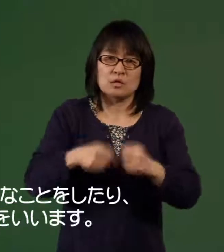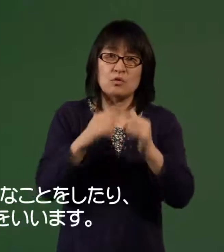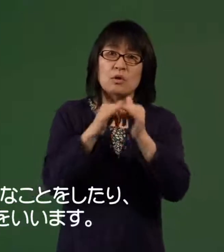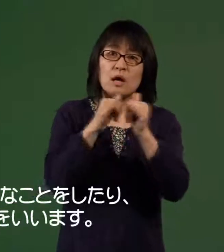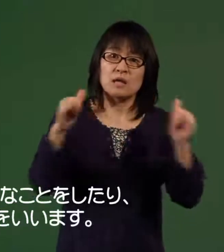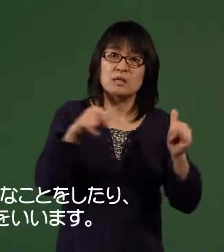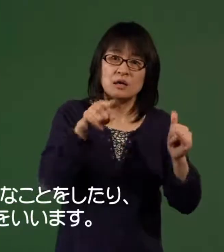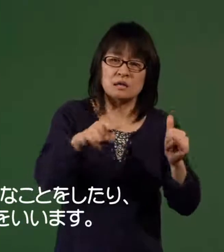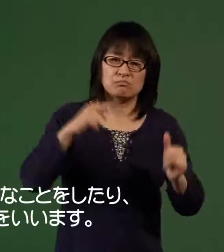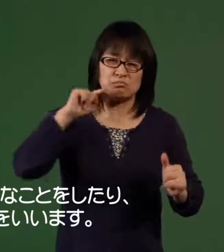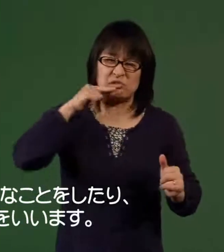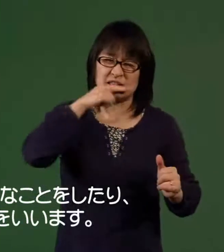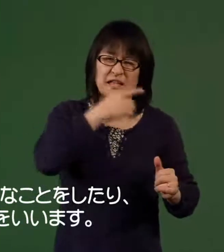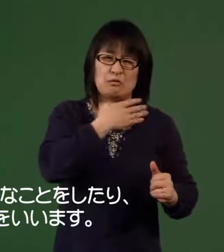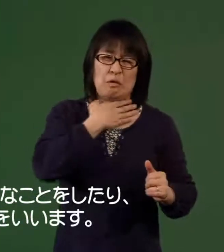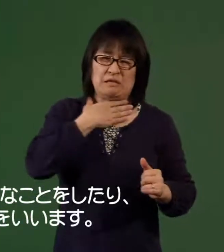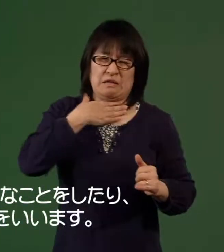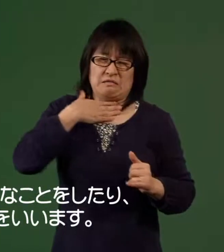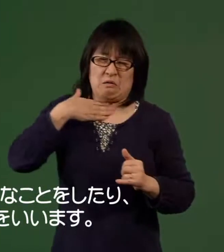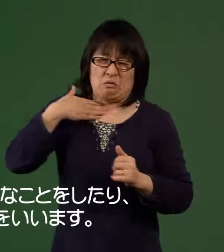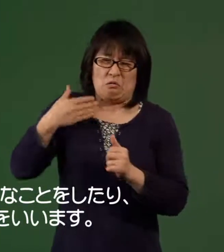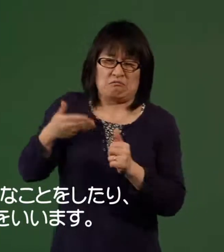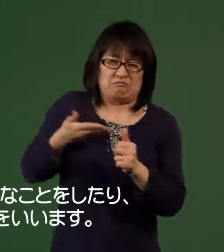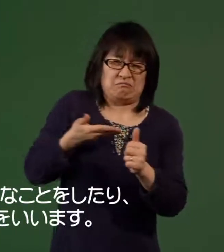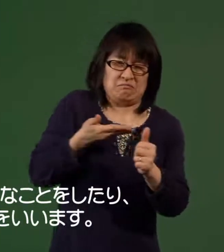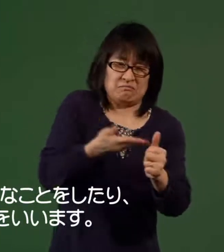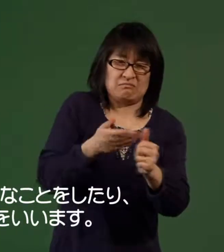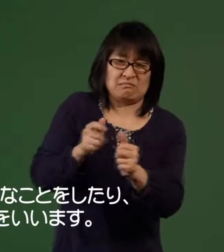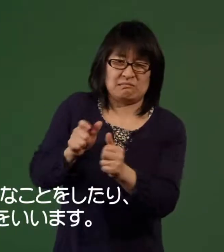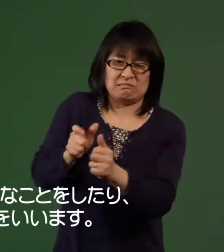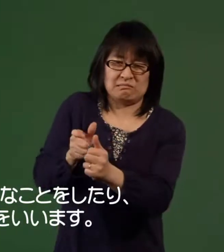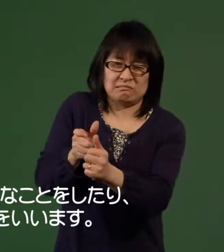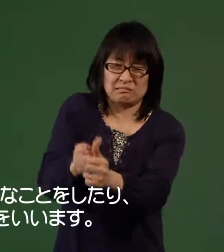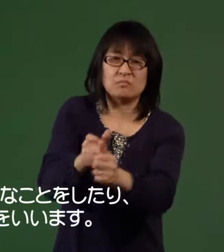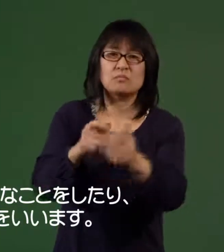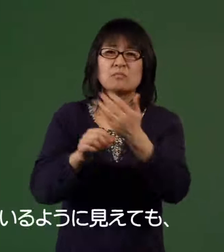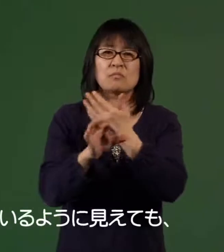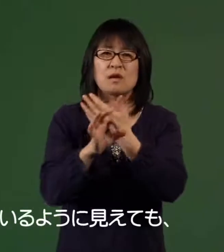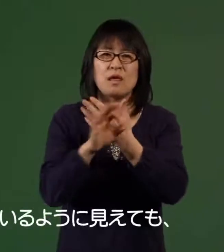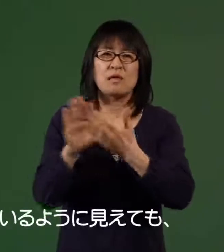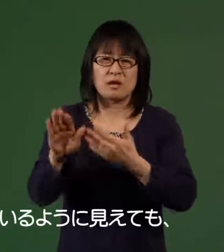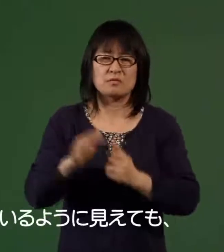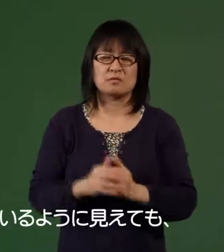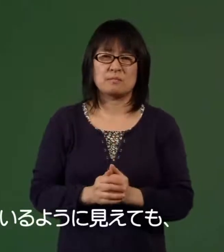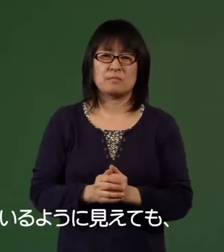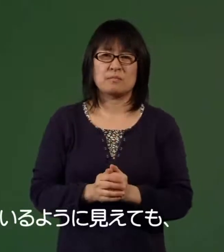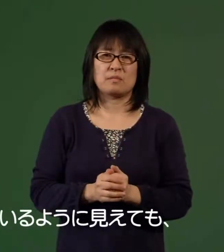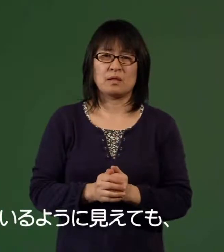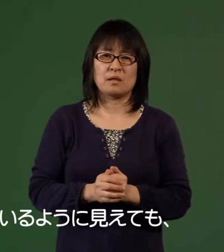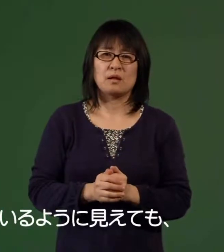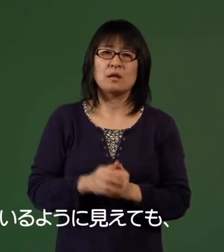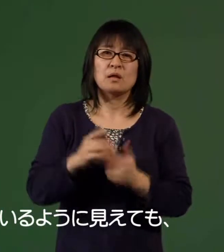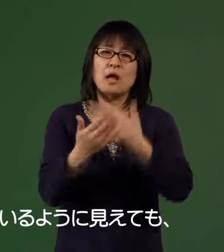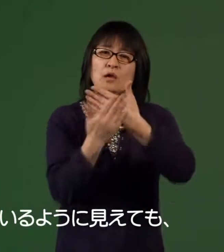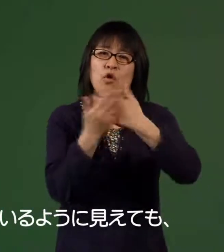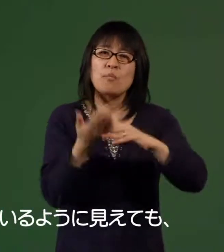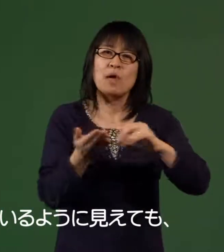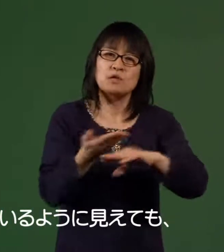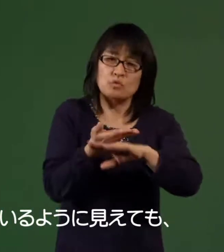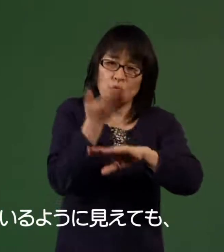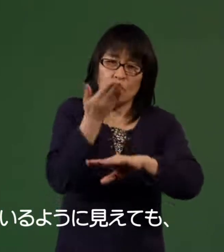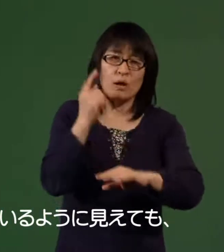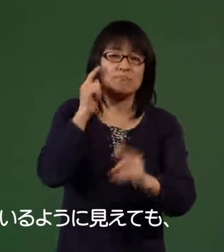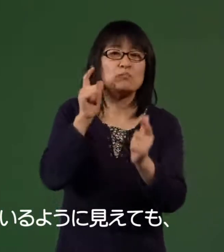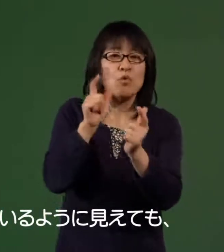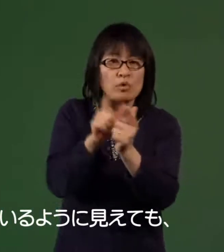無理やりわいせつなことをしたりさせたりすることを言いますまたこの場合表面上は同意し